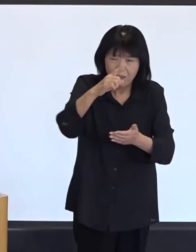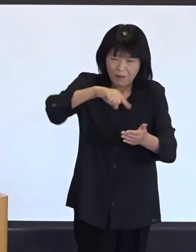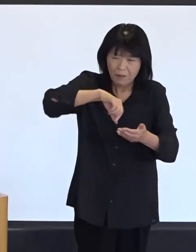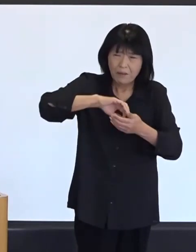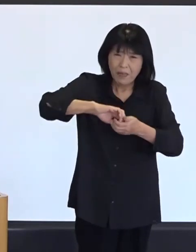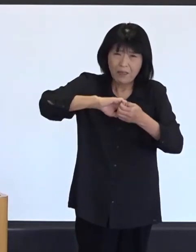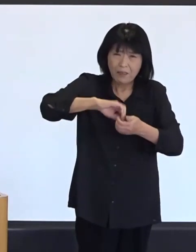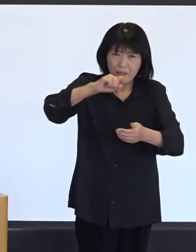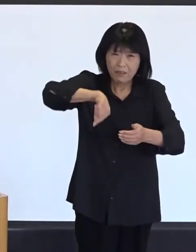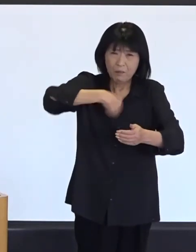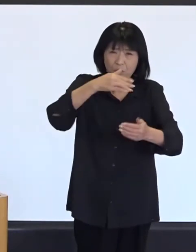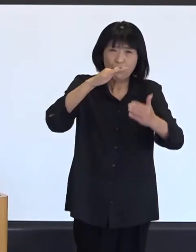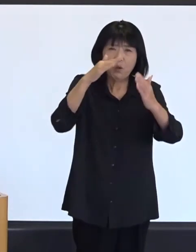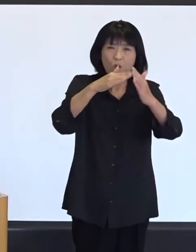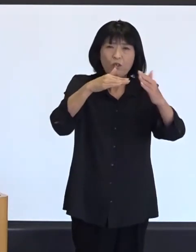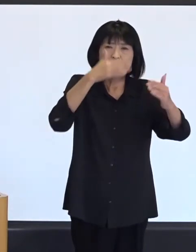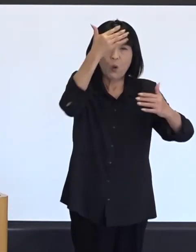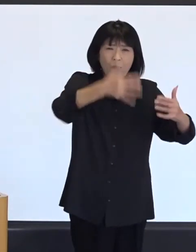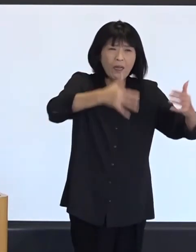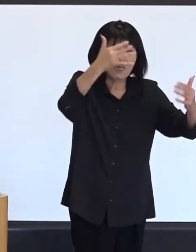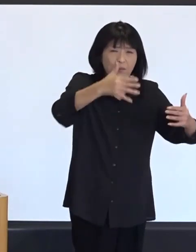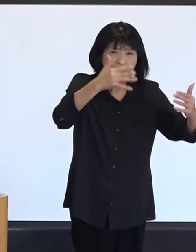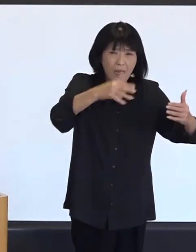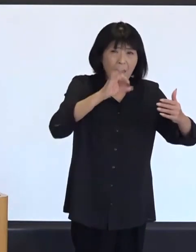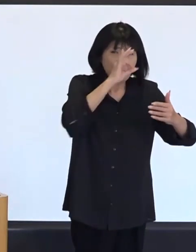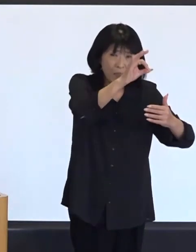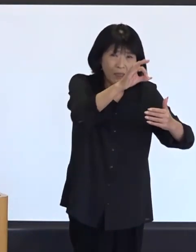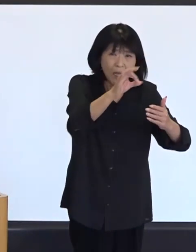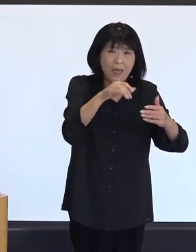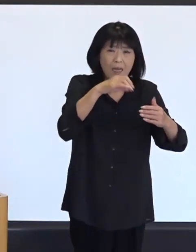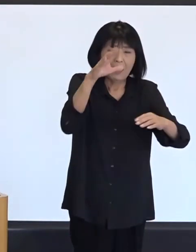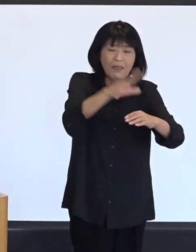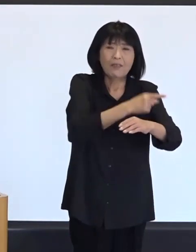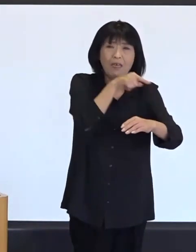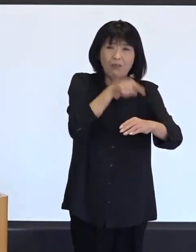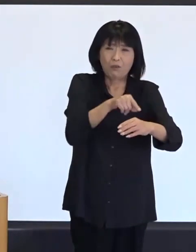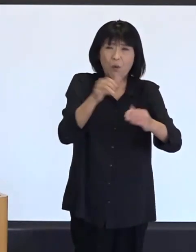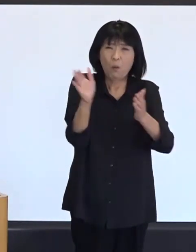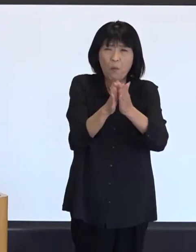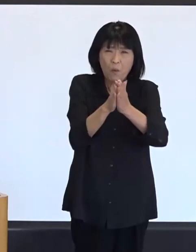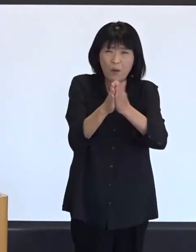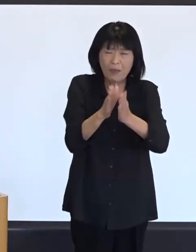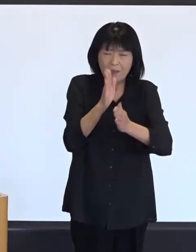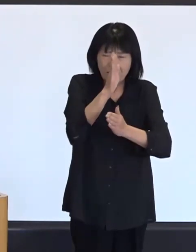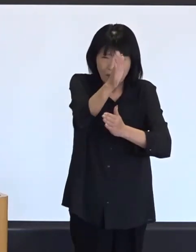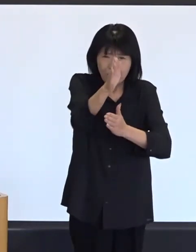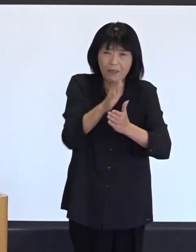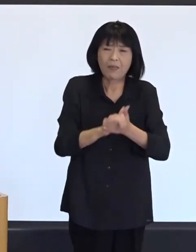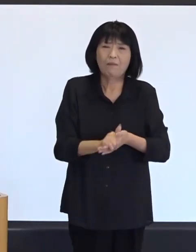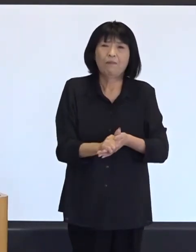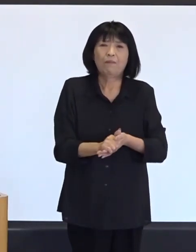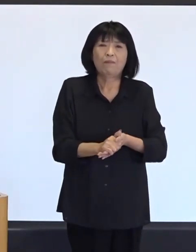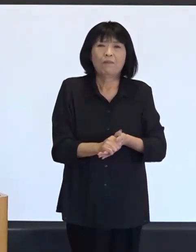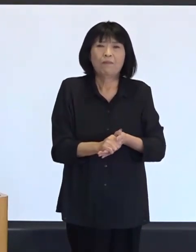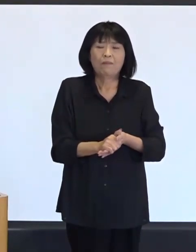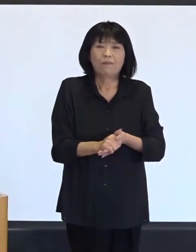ビで大会を観戦し、選手を応援していただきますようよろしくお願いいたします。